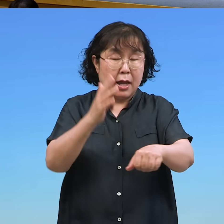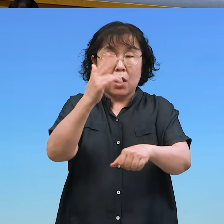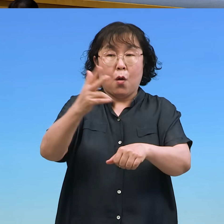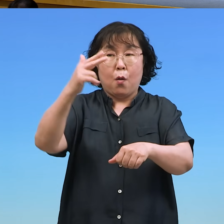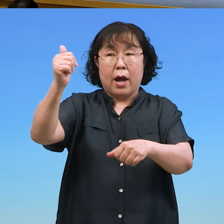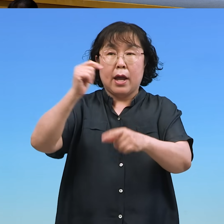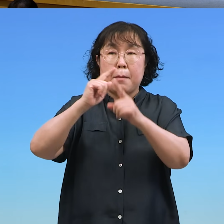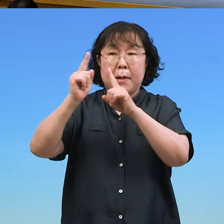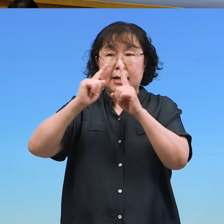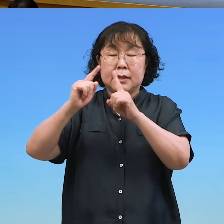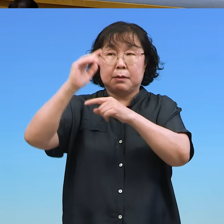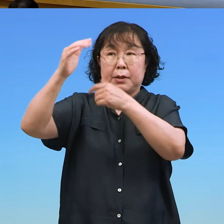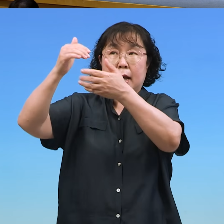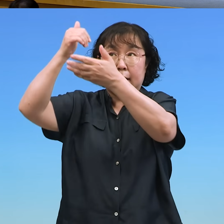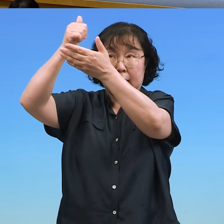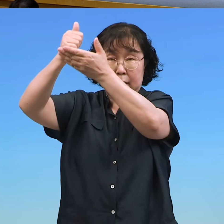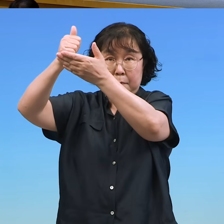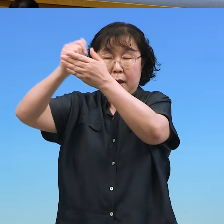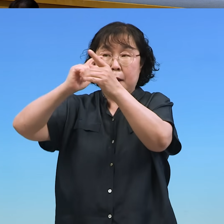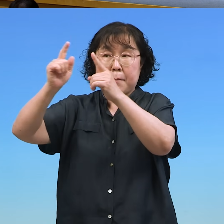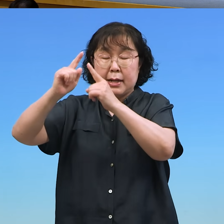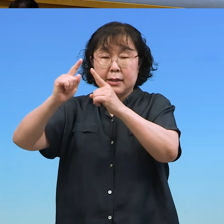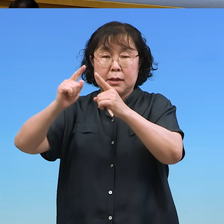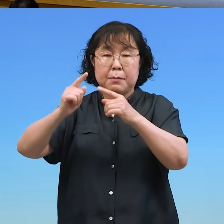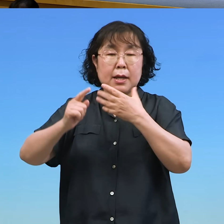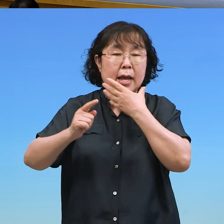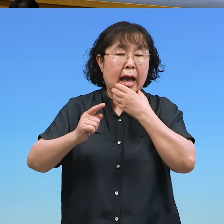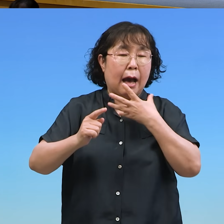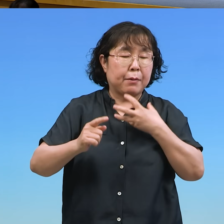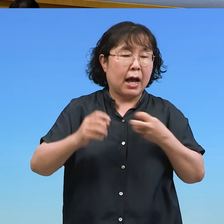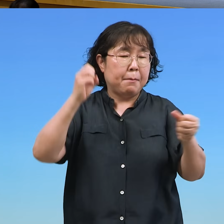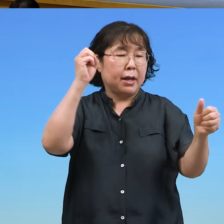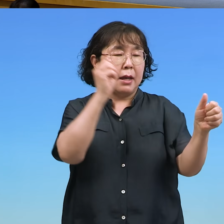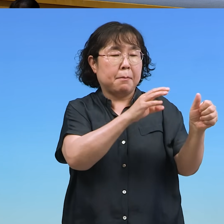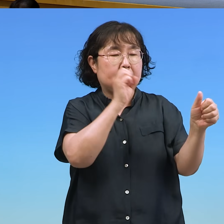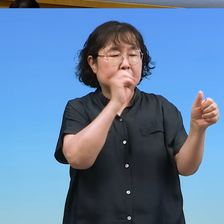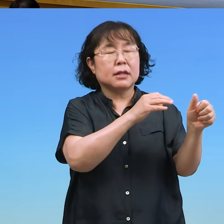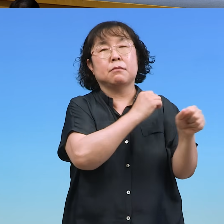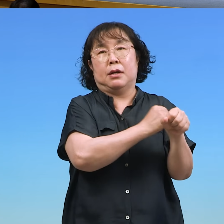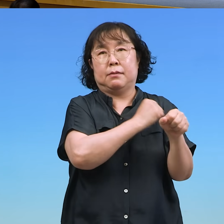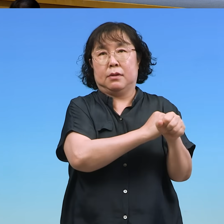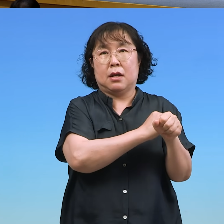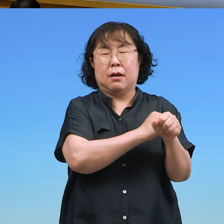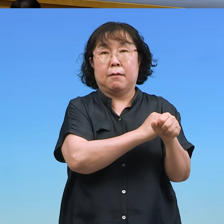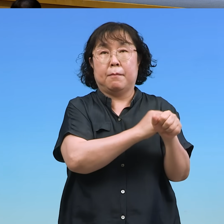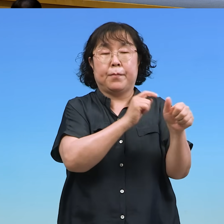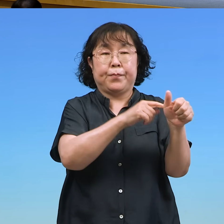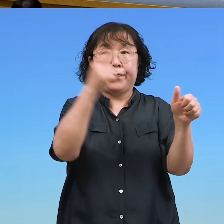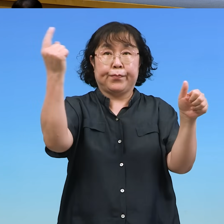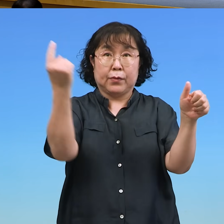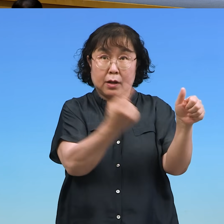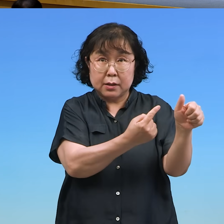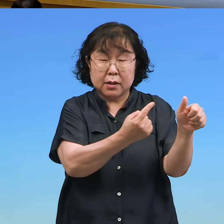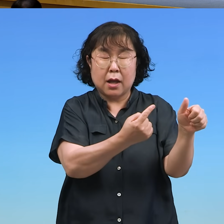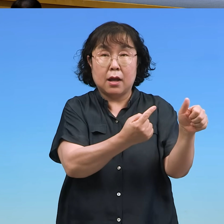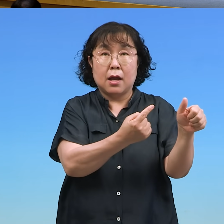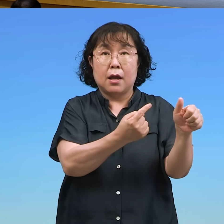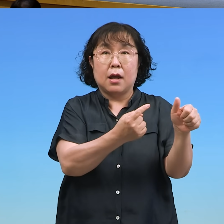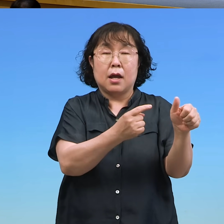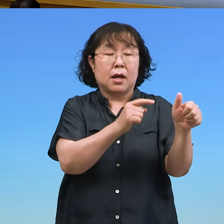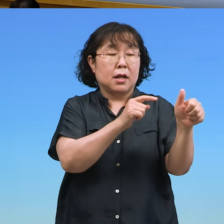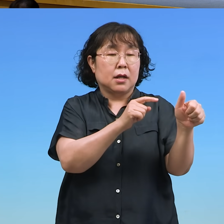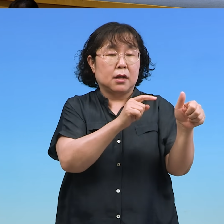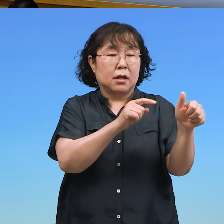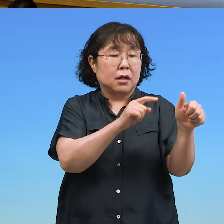말씀이 그에게 임하여 이르시되요. 하나님의 교정의 기능은요, 말씀이에요. 여호와의 말씀이 그에게 임하여